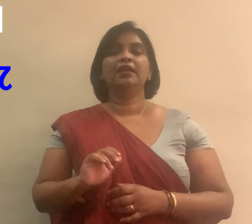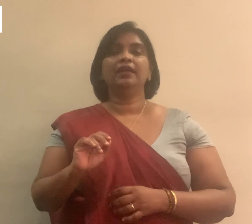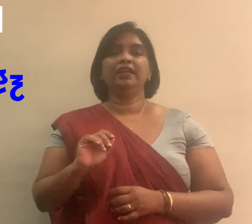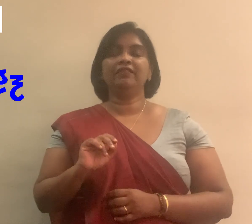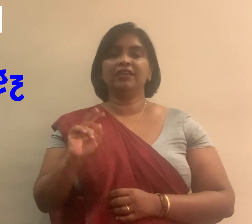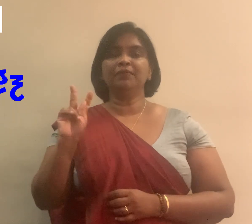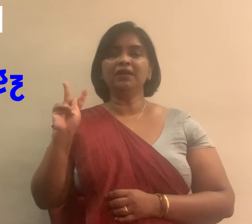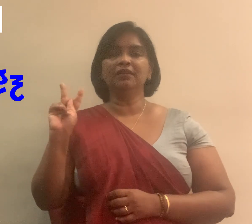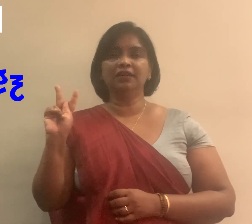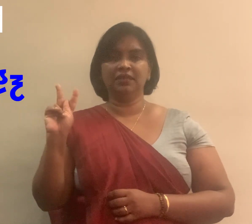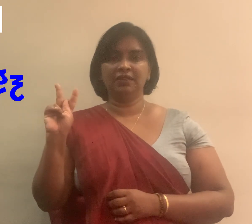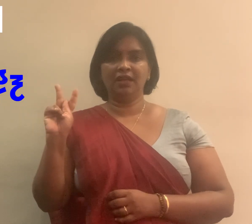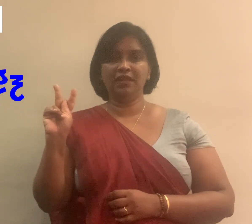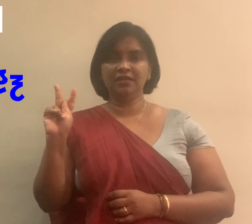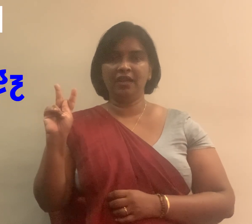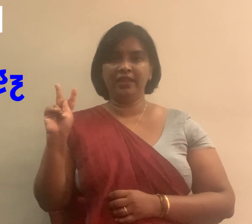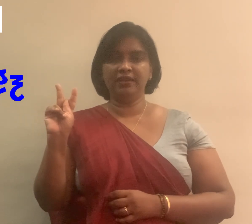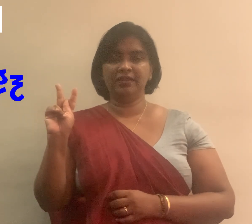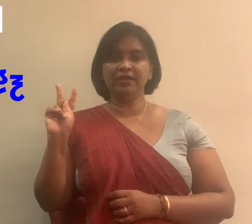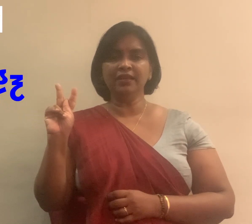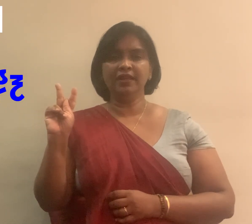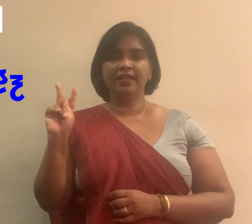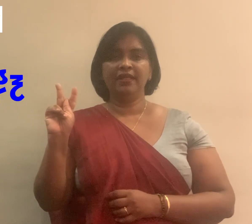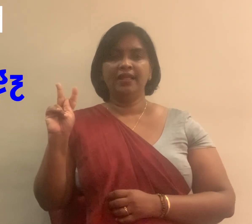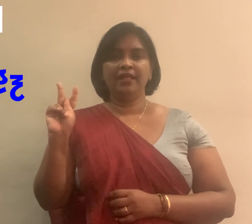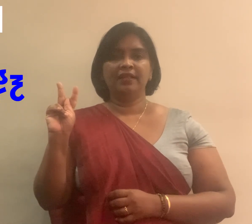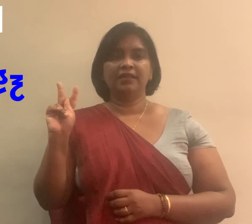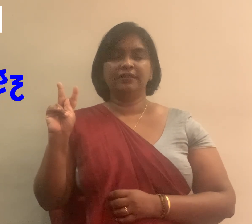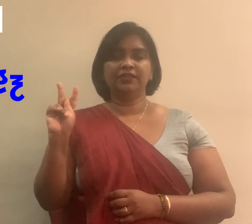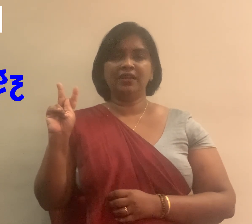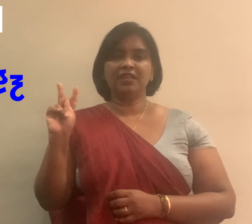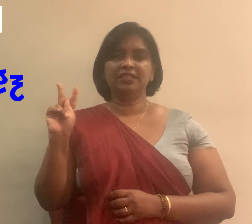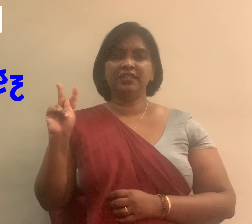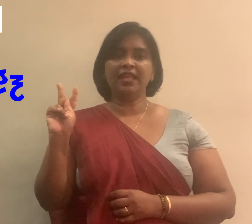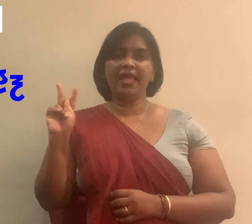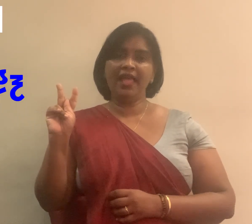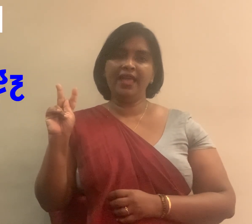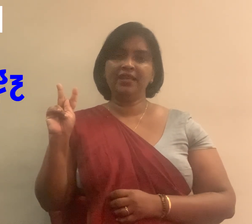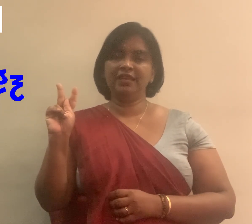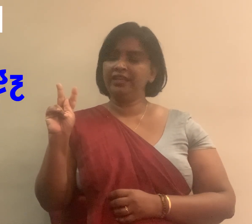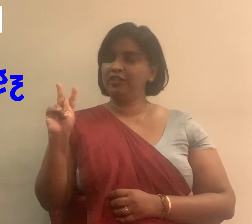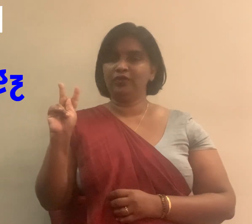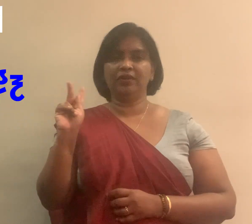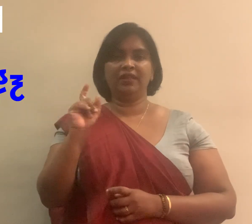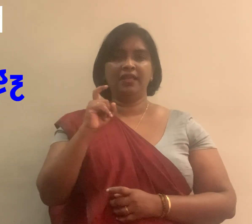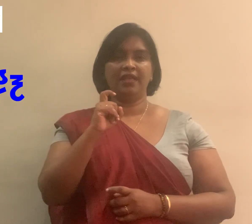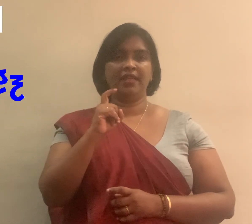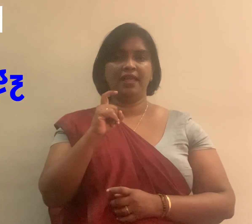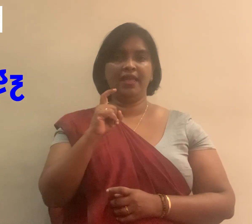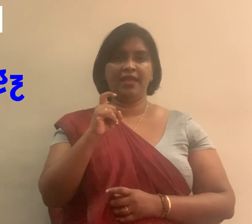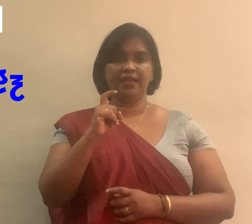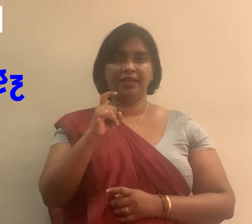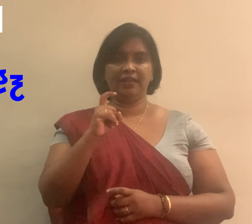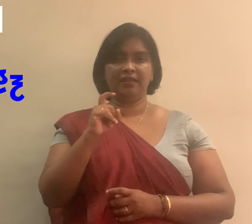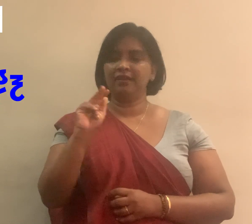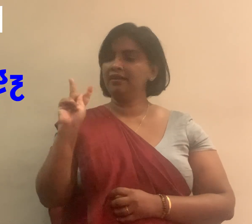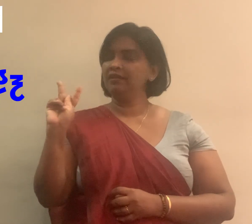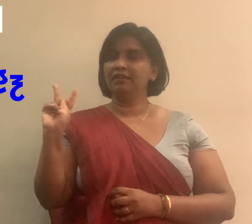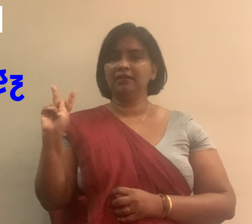ඒ වගේම උග් අල් කයන්නට ස්වර අක්ෂරෙදි ඈ කියලා එකතු වෙනවා. ඈ.